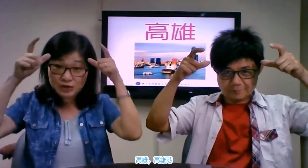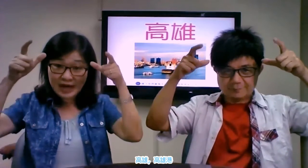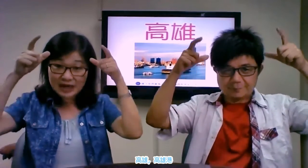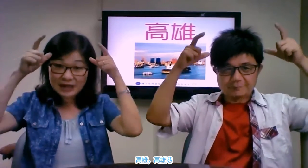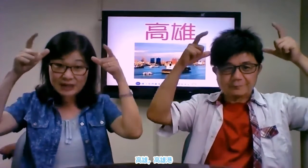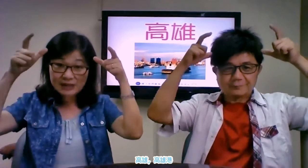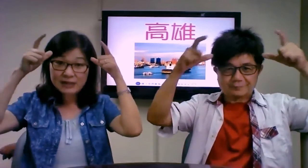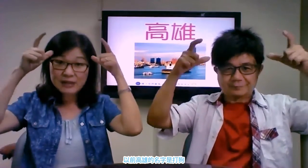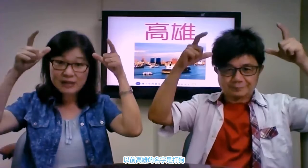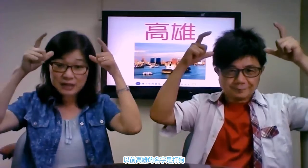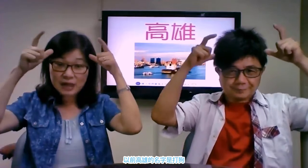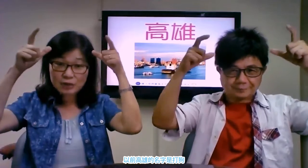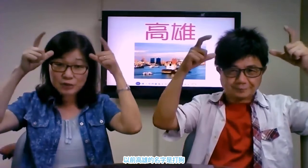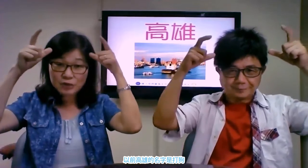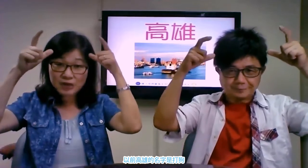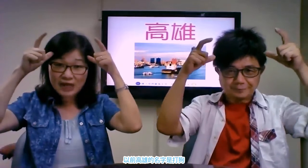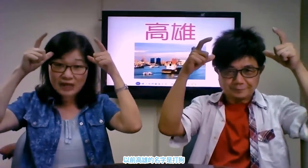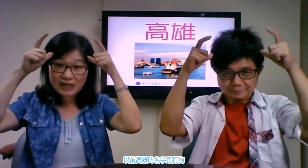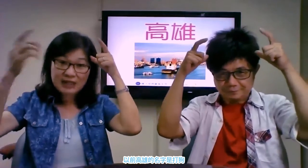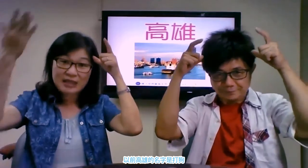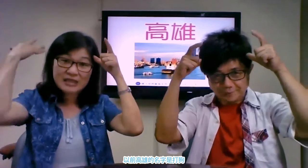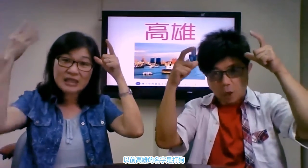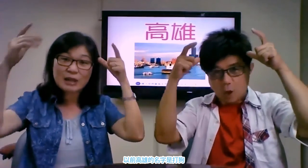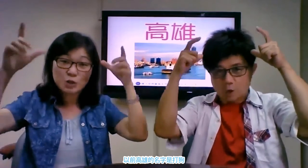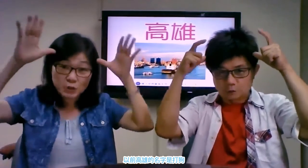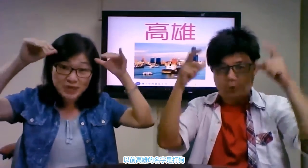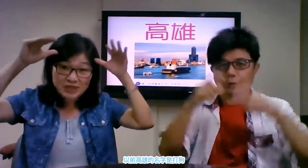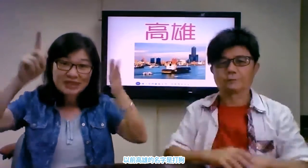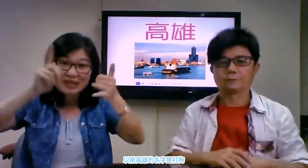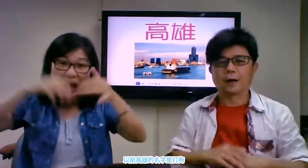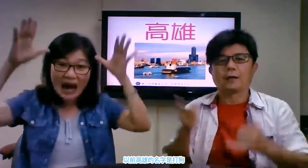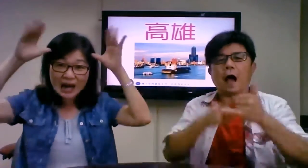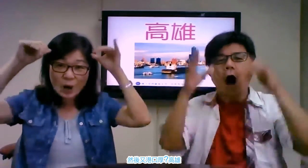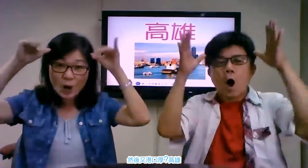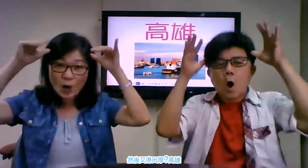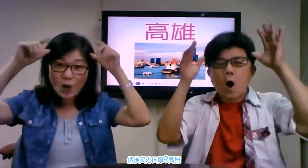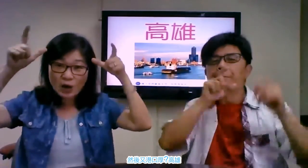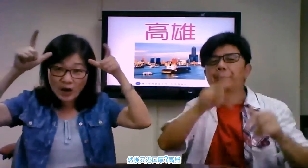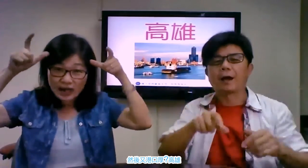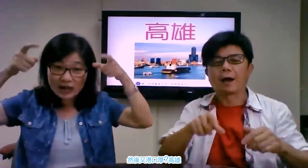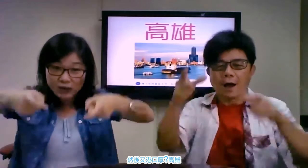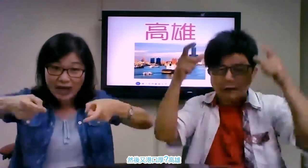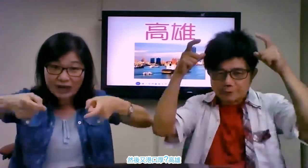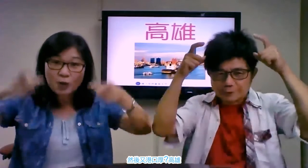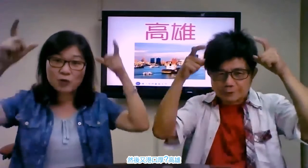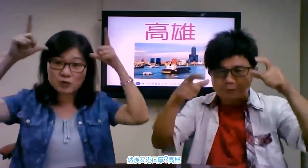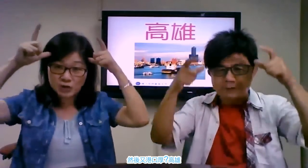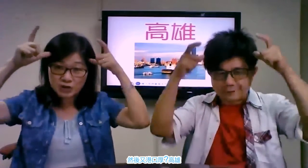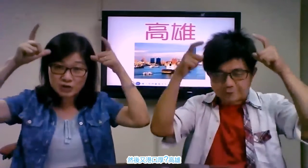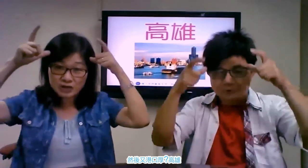高雄港哈，高雄港，以前高雄的名字是打狗，对，然后又港口哦，